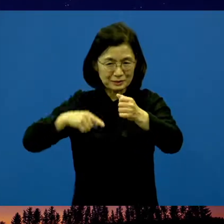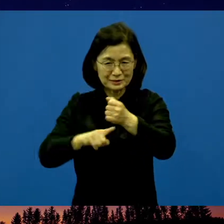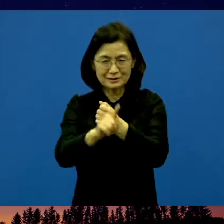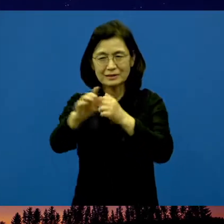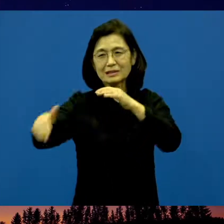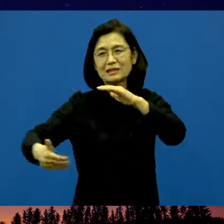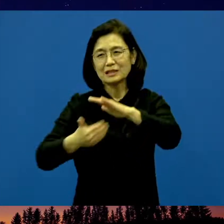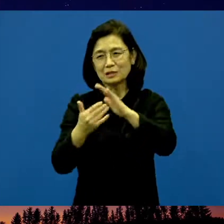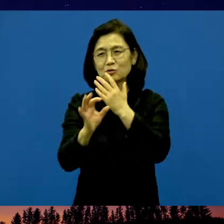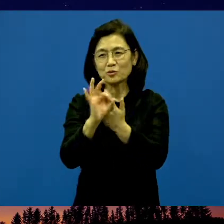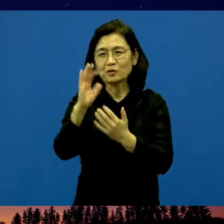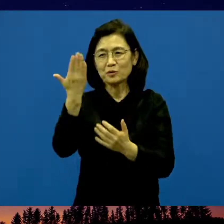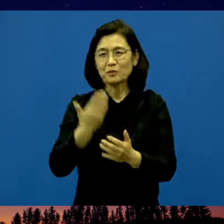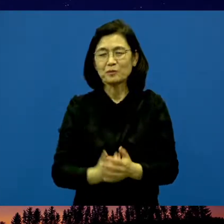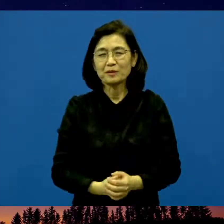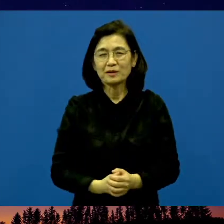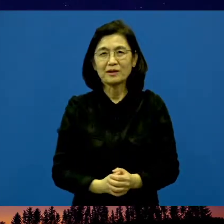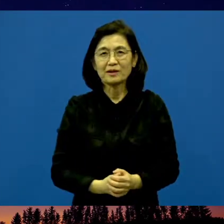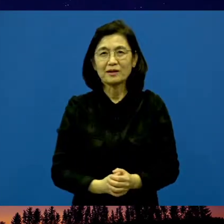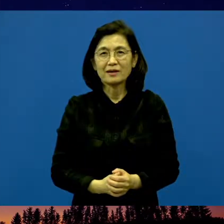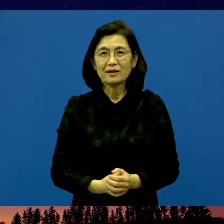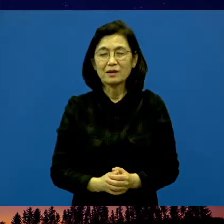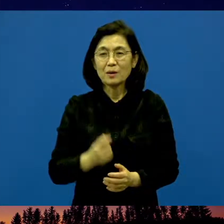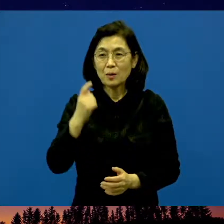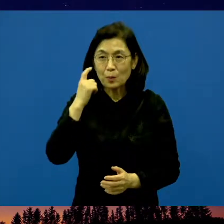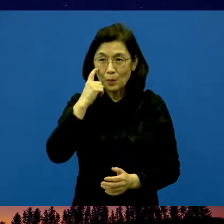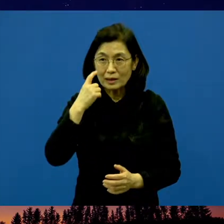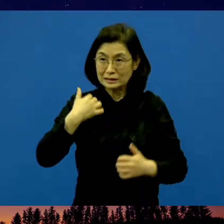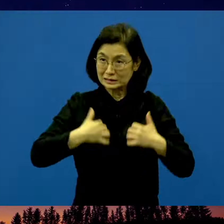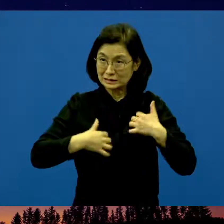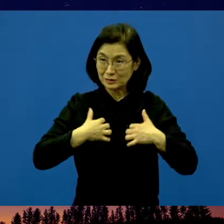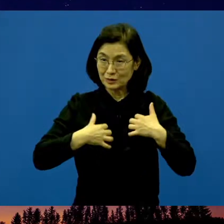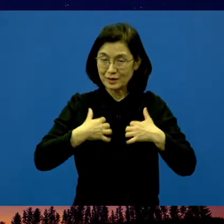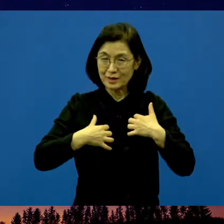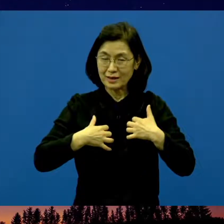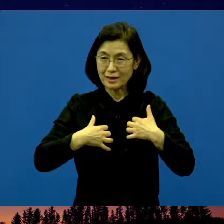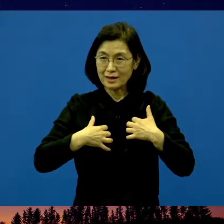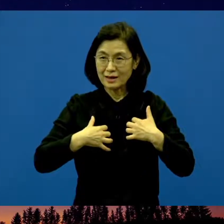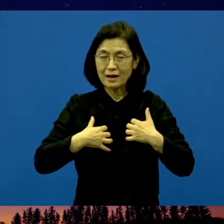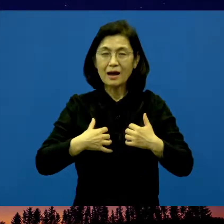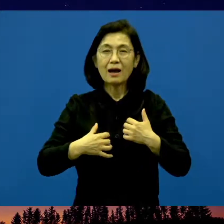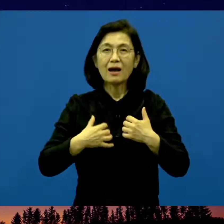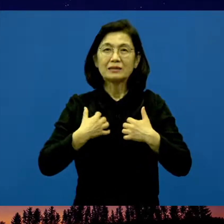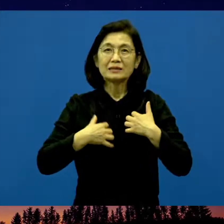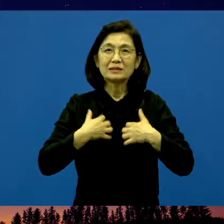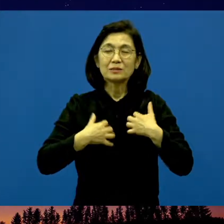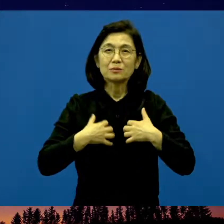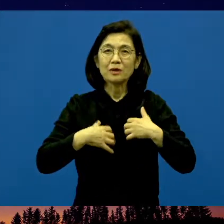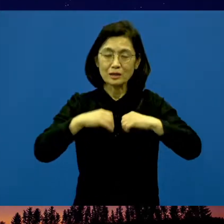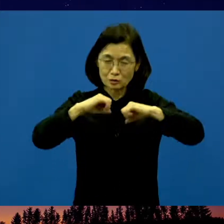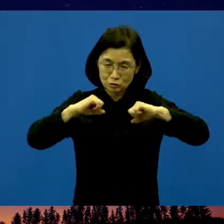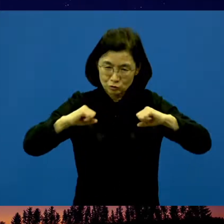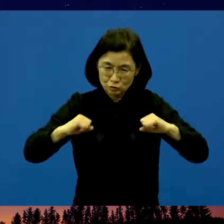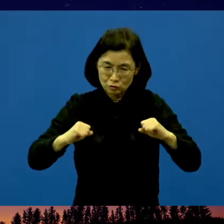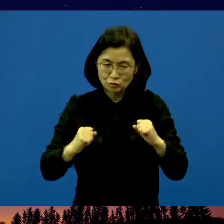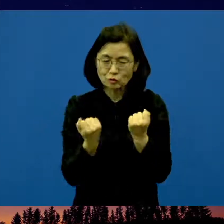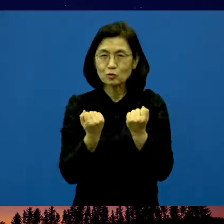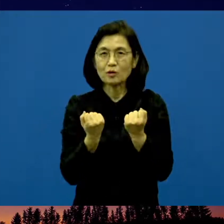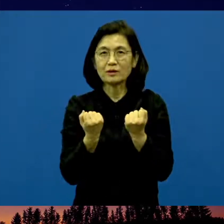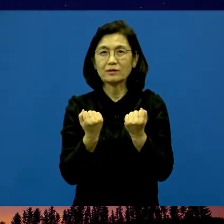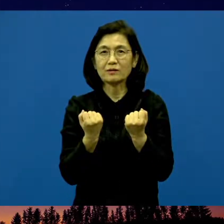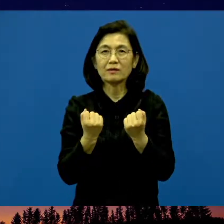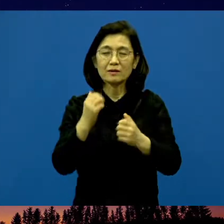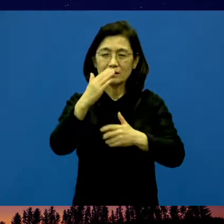즐겁게 하는가? 하나님은 우리를 그렇게 이끄시기 때문이라는 거죠. 여러분, 성령은 우리를 강요하시는 영이 아닙니다. 성령은